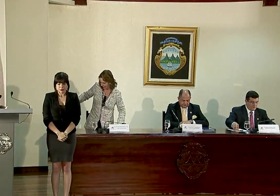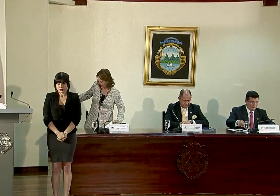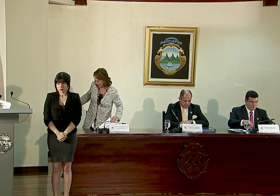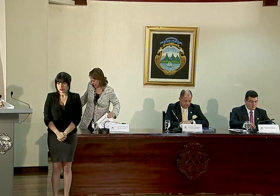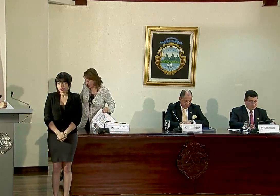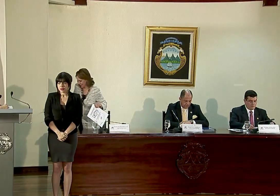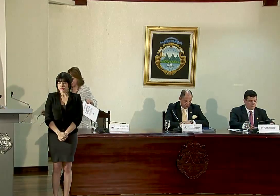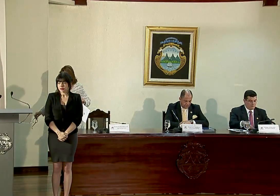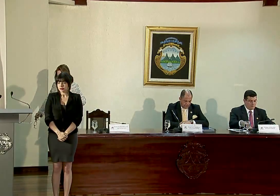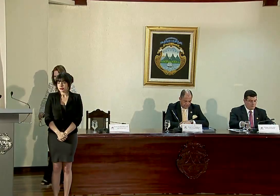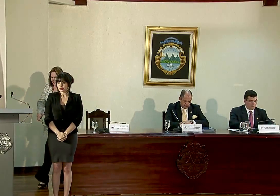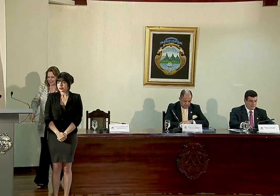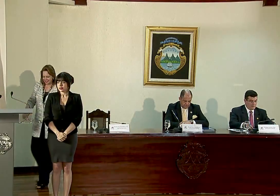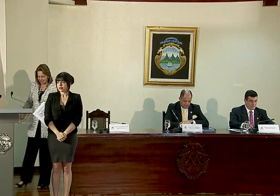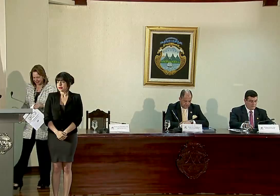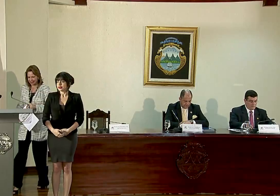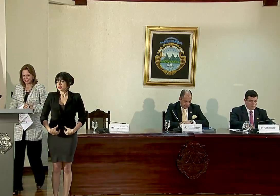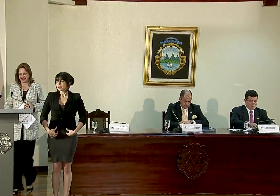gracias.